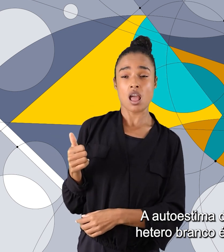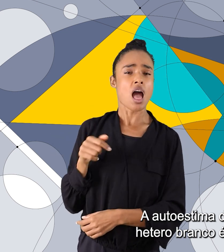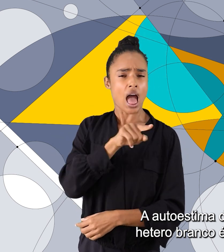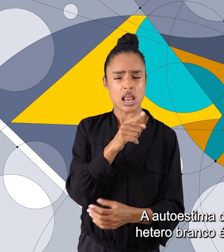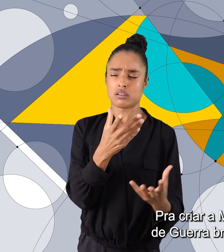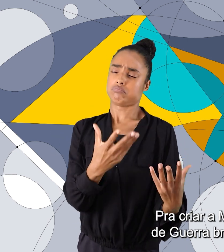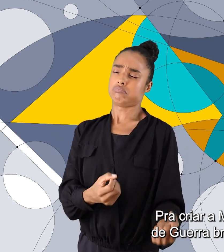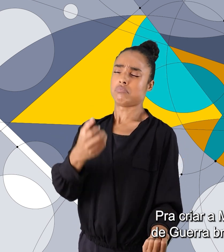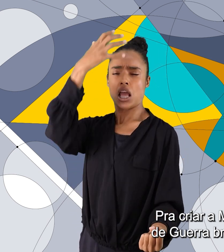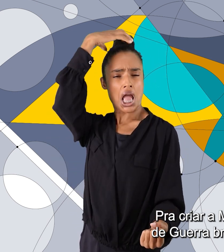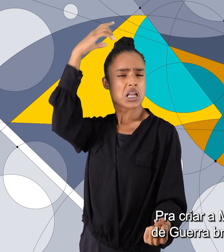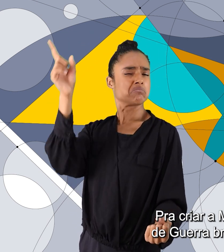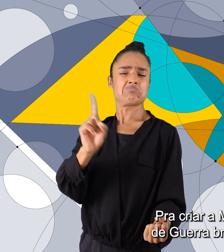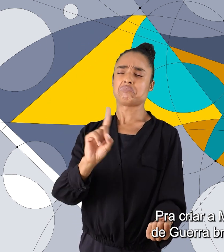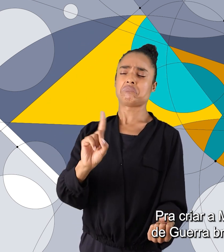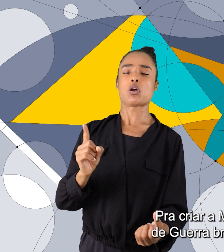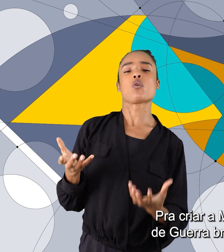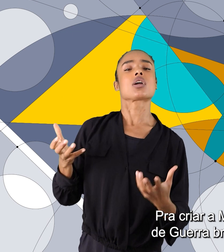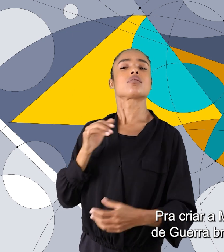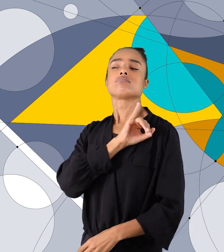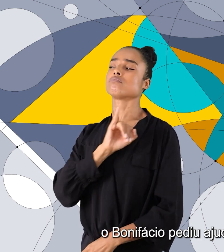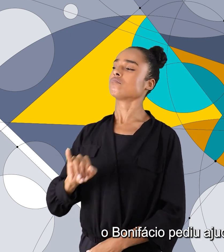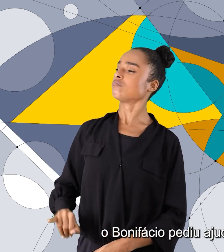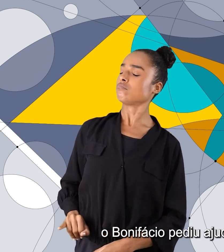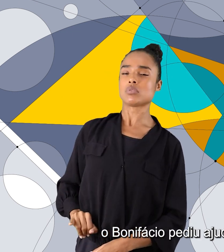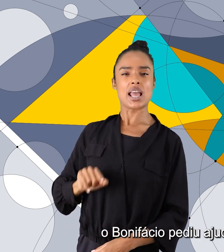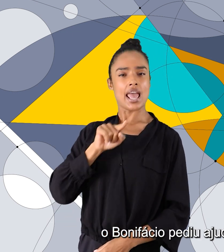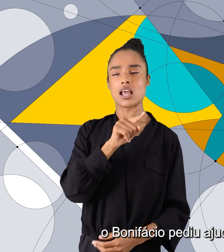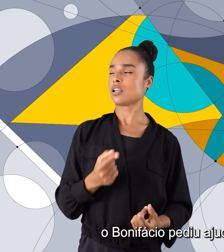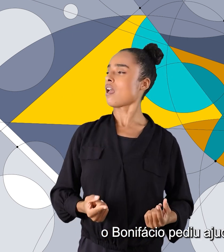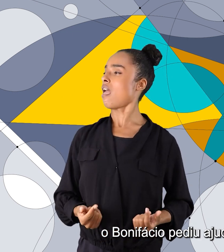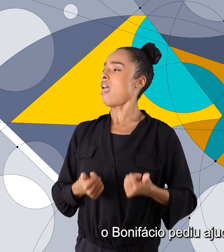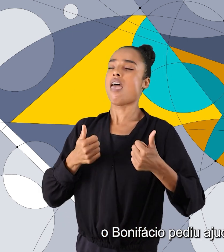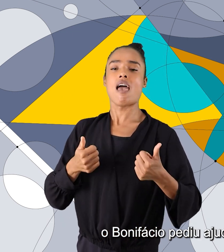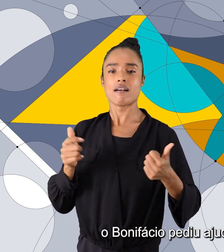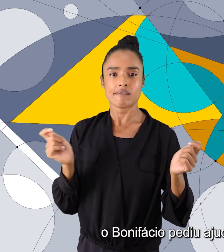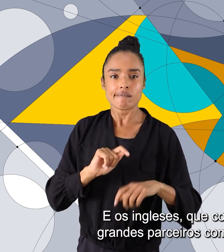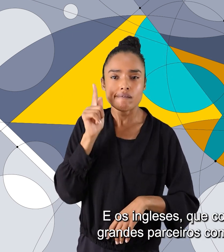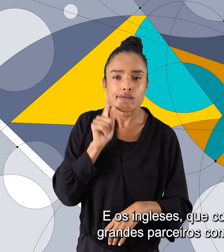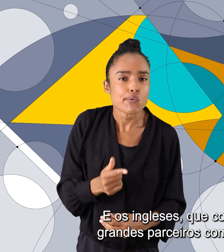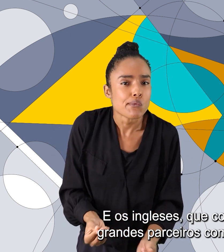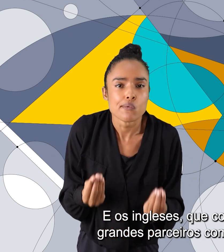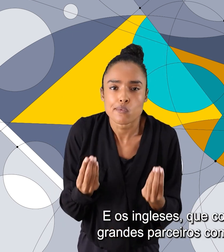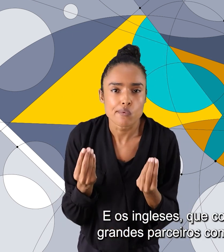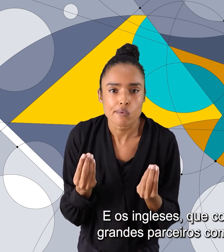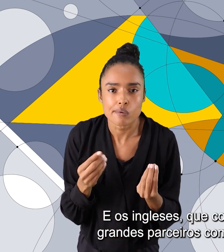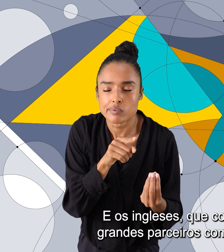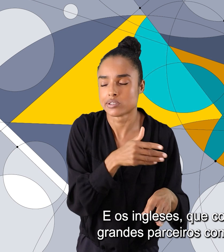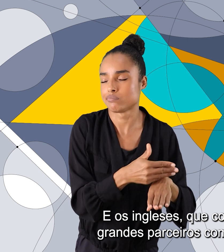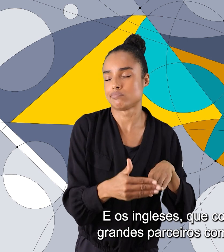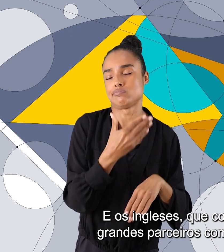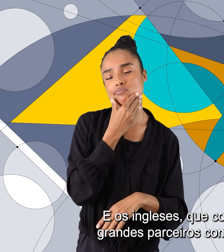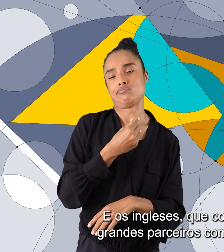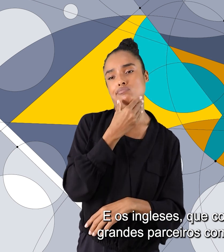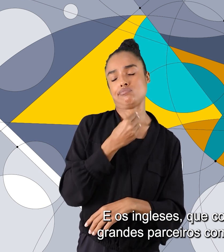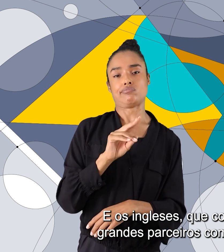imbatível. Para criar a Marinha de Guerra brasileira, o Bonifácio pediu ajuda para a Inglaterra. E os ingleses, que continuaram